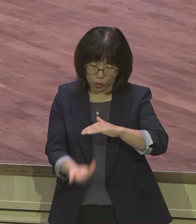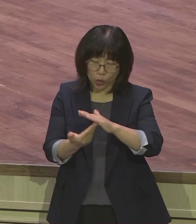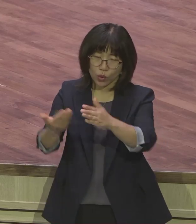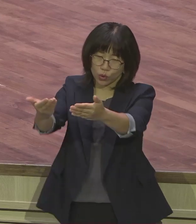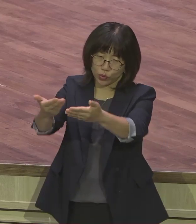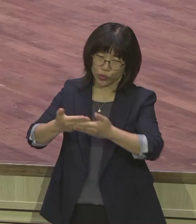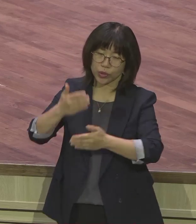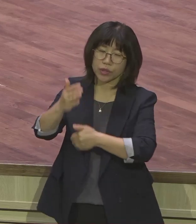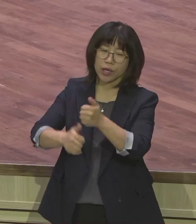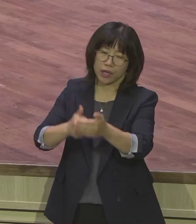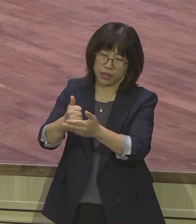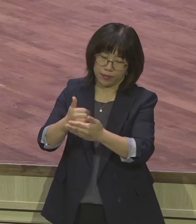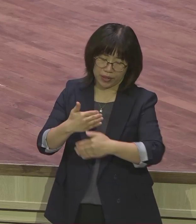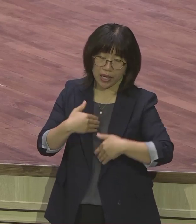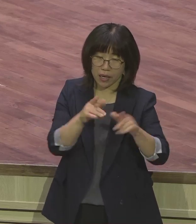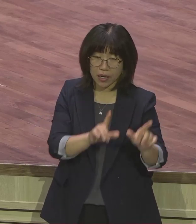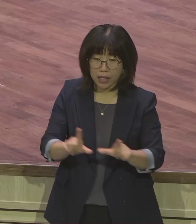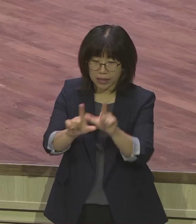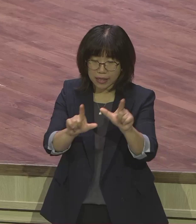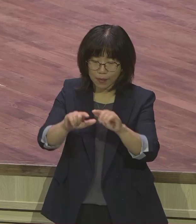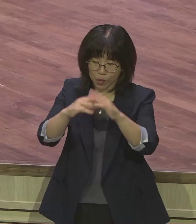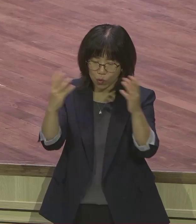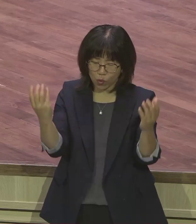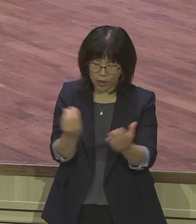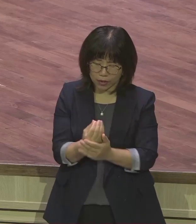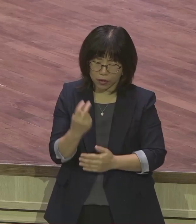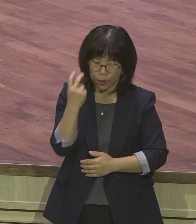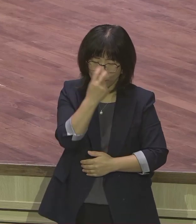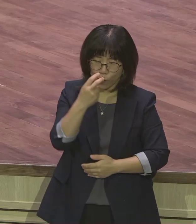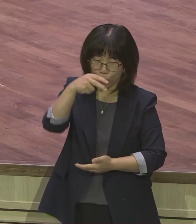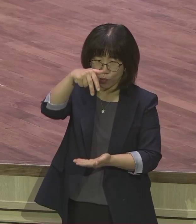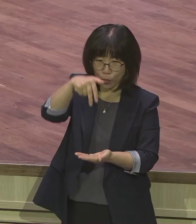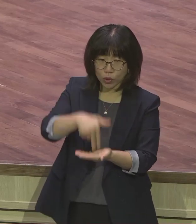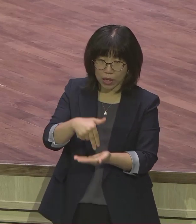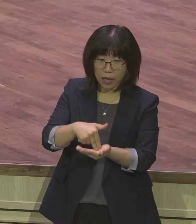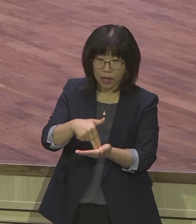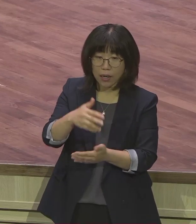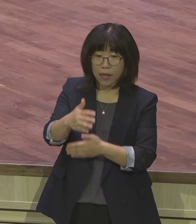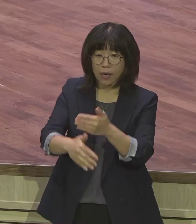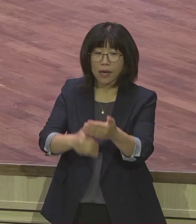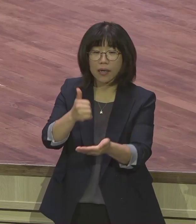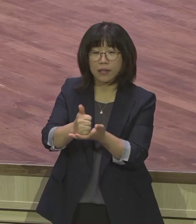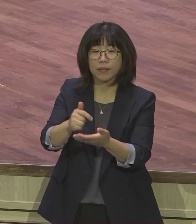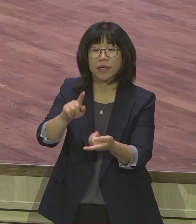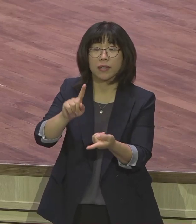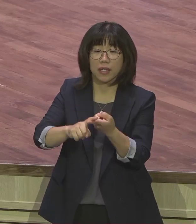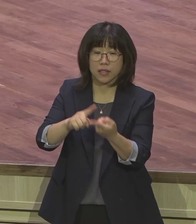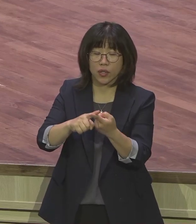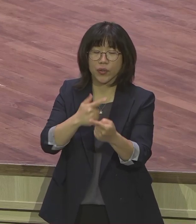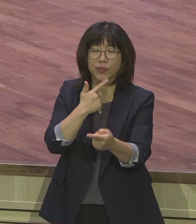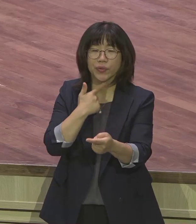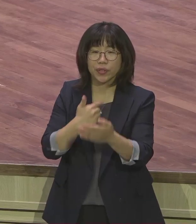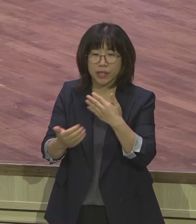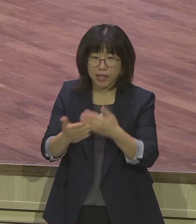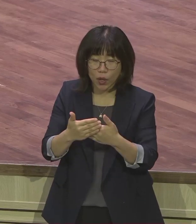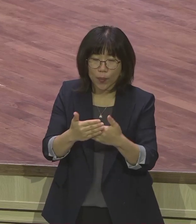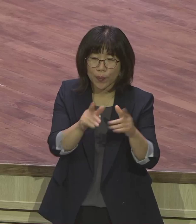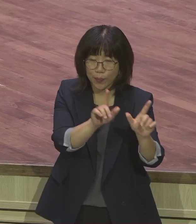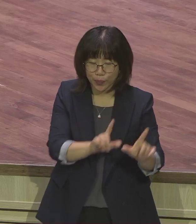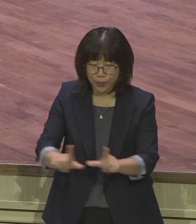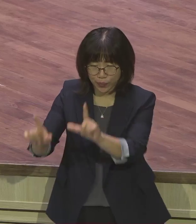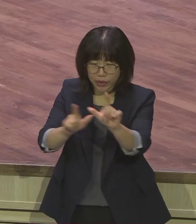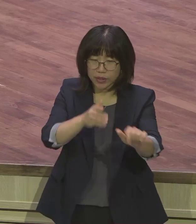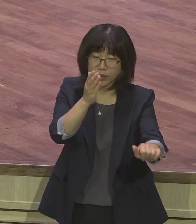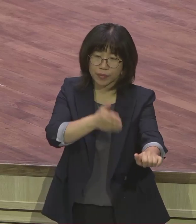우리의 삶도 완벽하게 보장하고 해주시는 하나님을 체험하고 사시기를 제물어